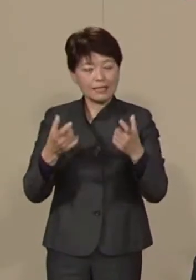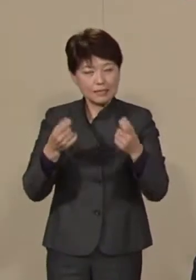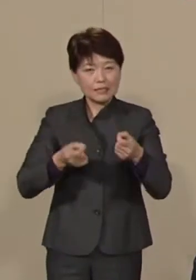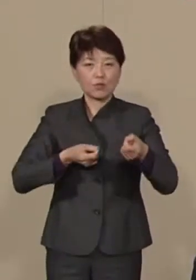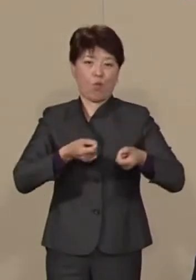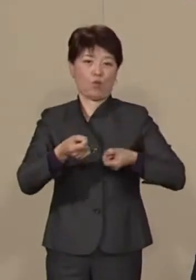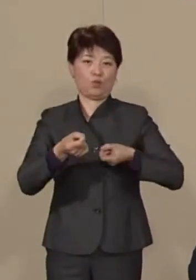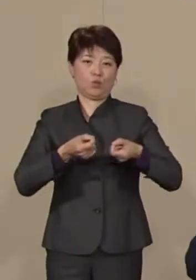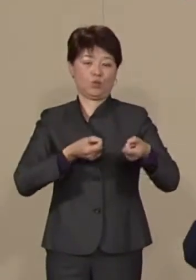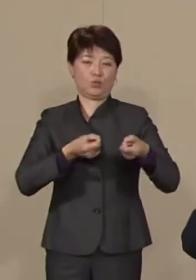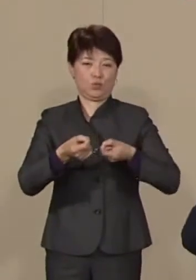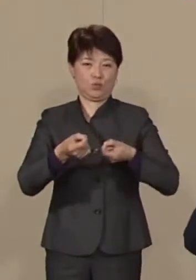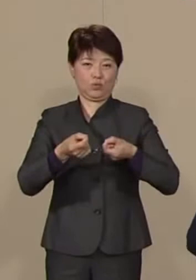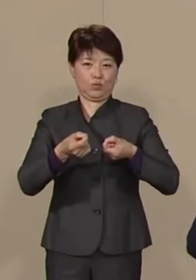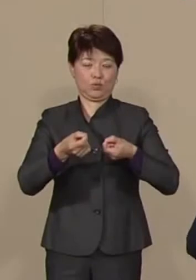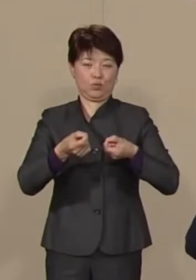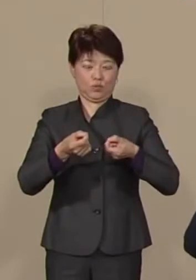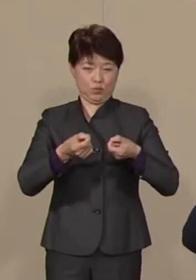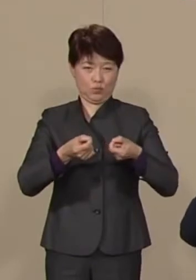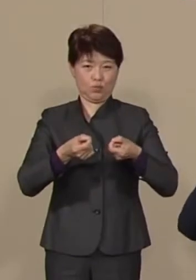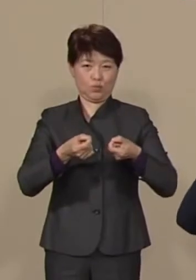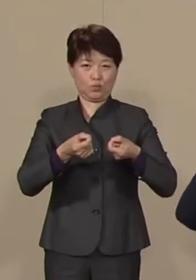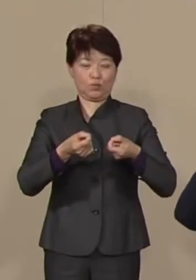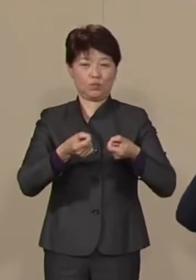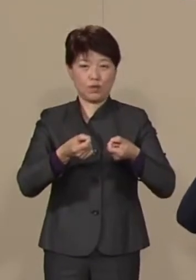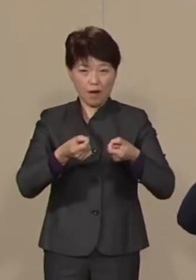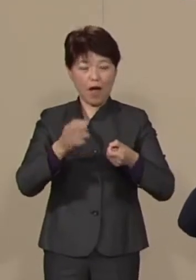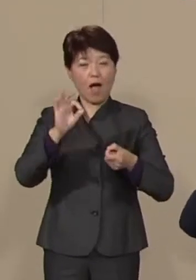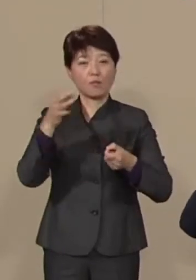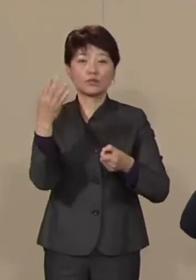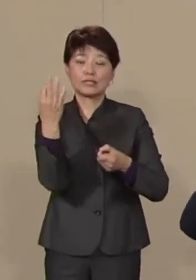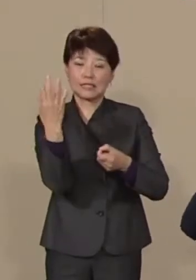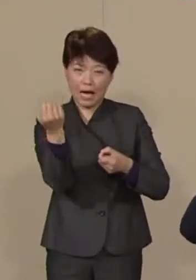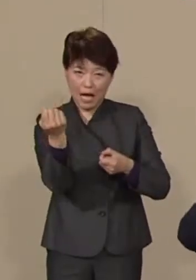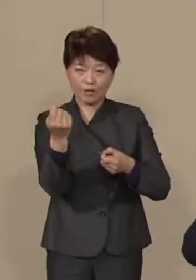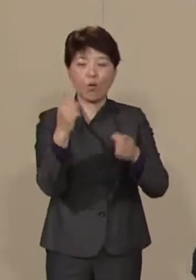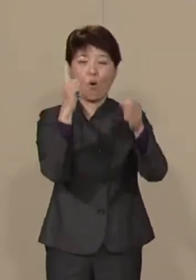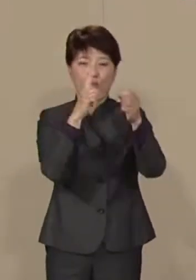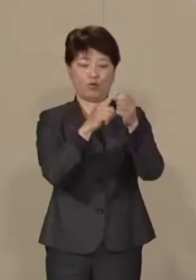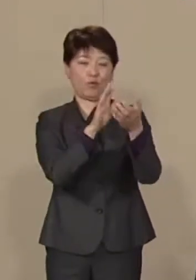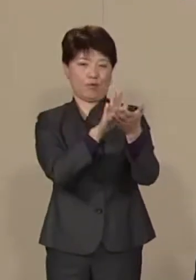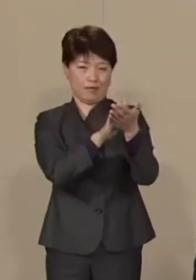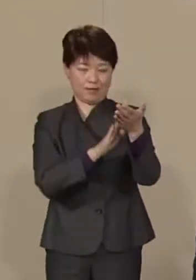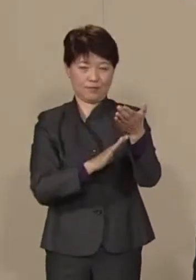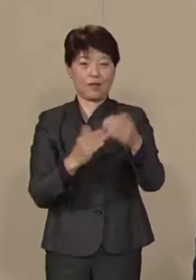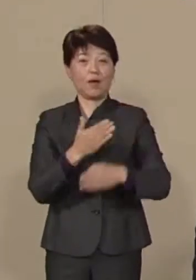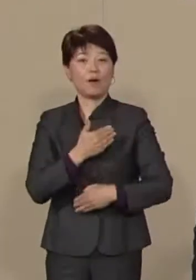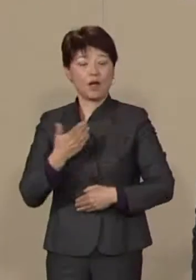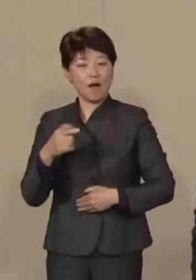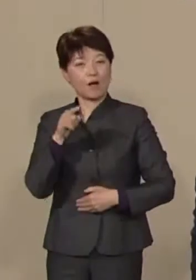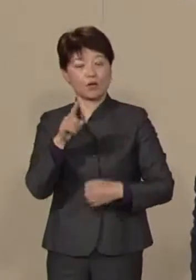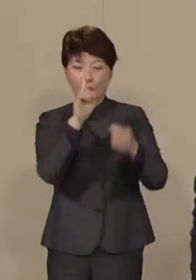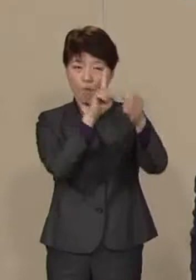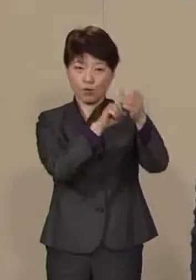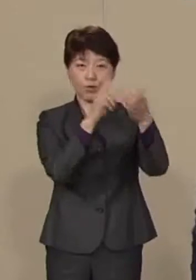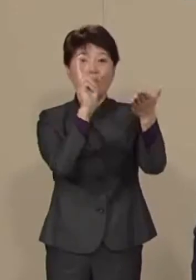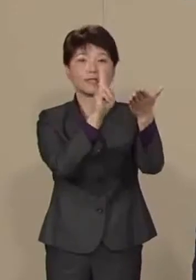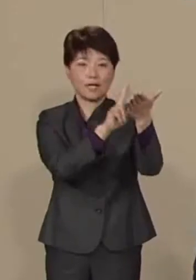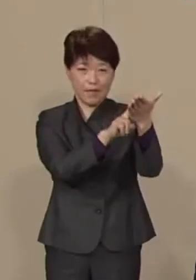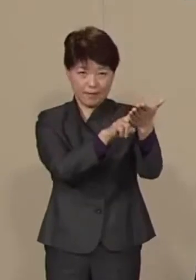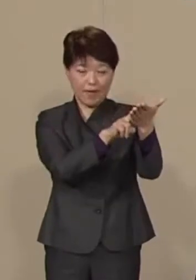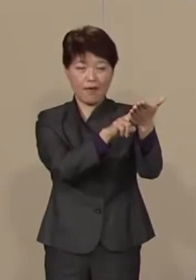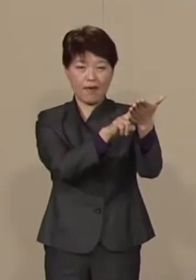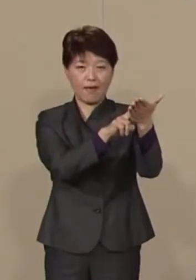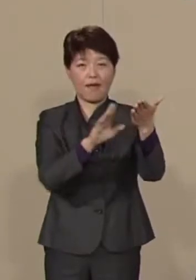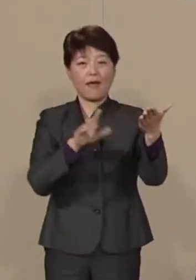ていく菱目をしていくんですねそれがもう物価目標なんです我々はこの物価目標を定めてデフレ